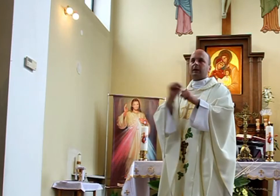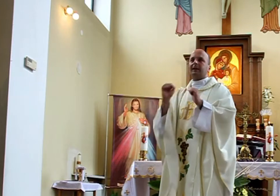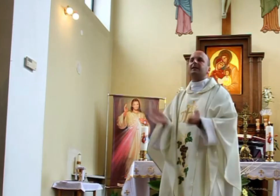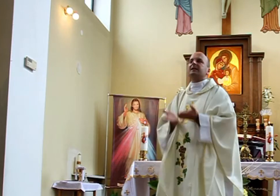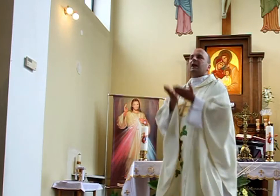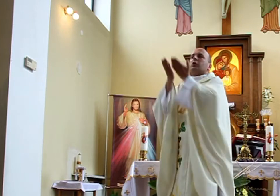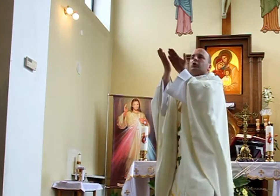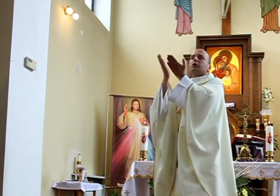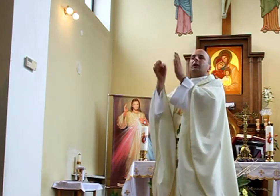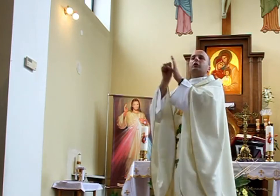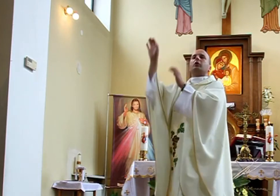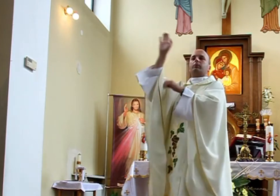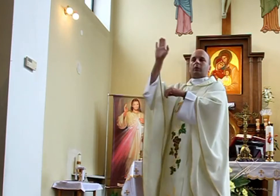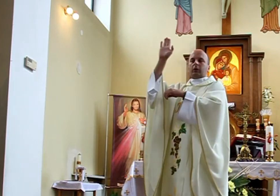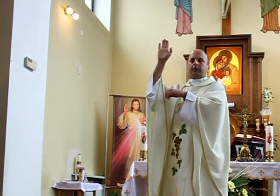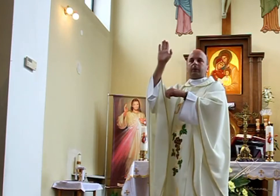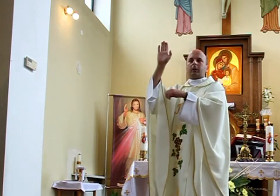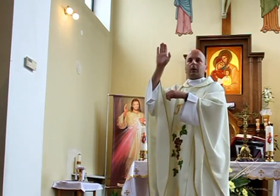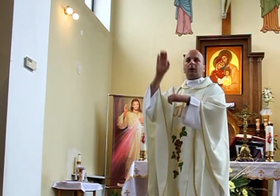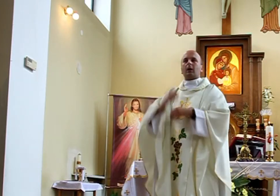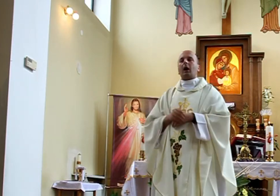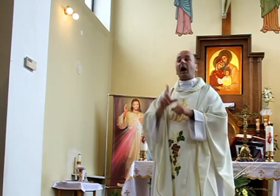jest zanoszona do Boga. Ale